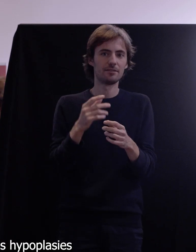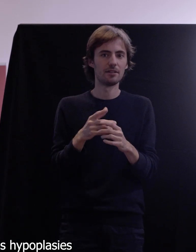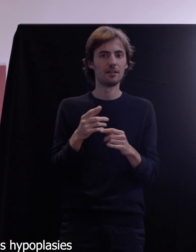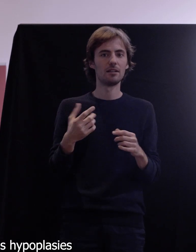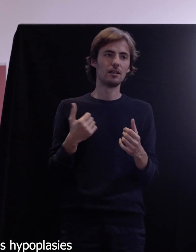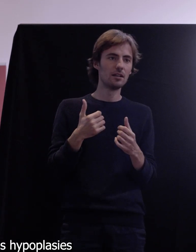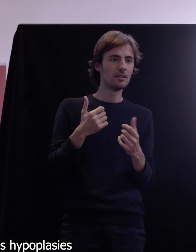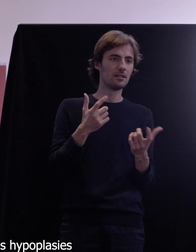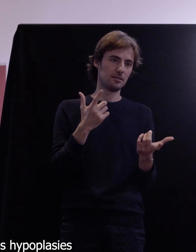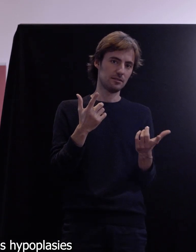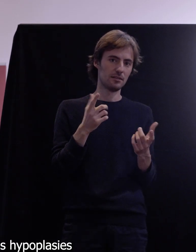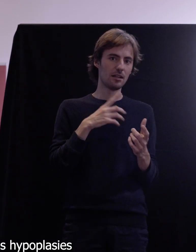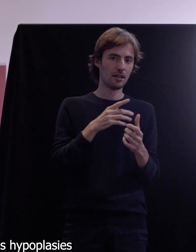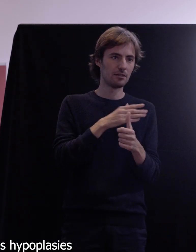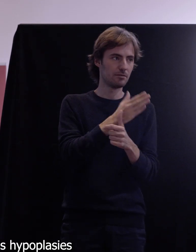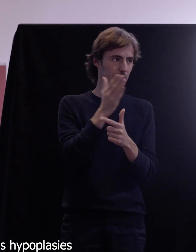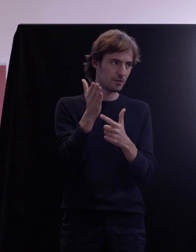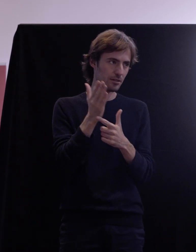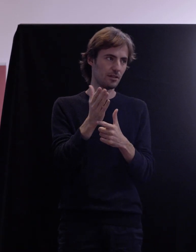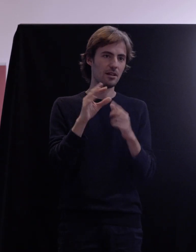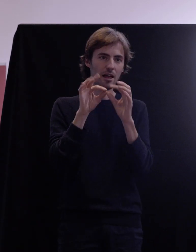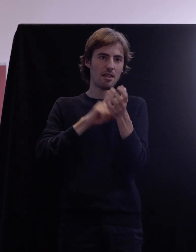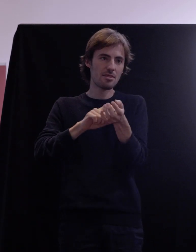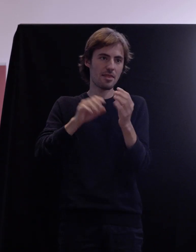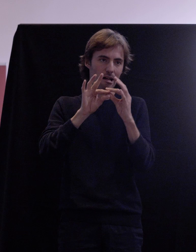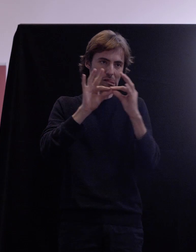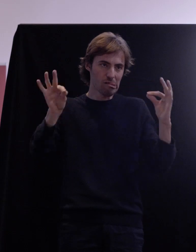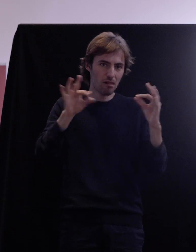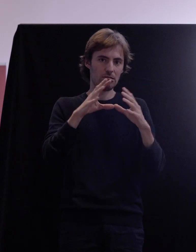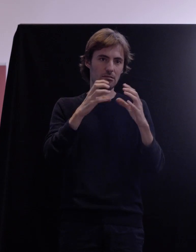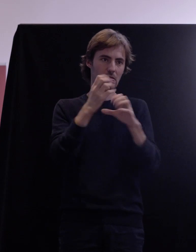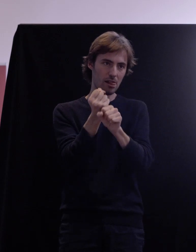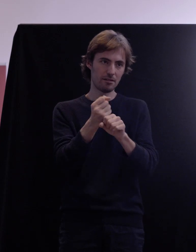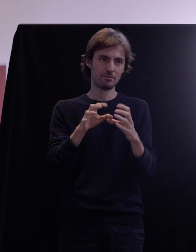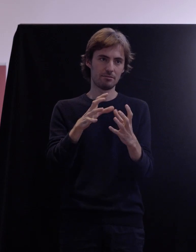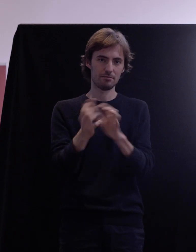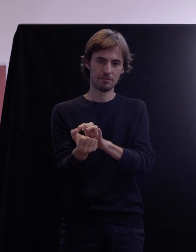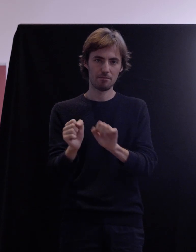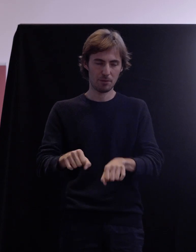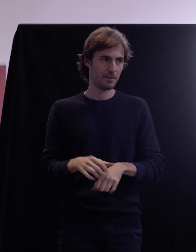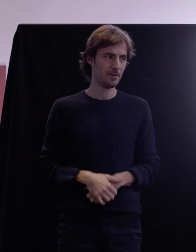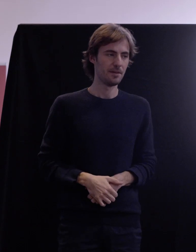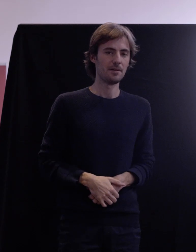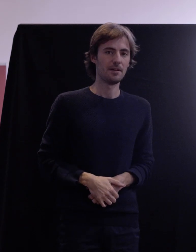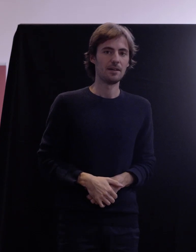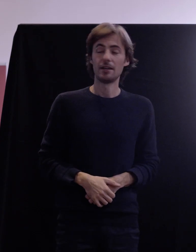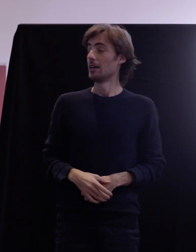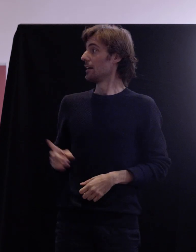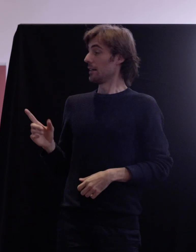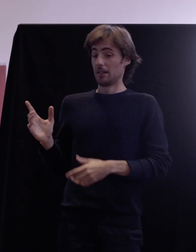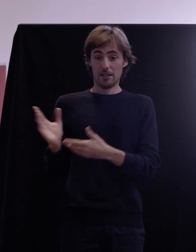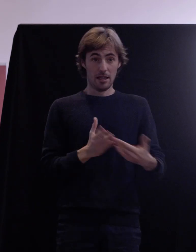des hypoplasies ou des agénésies du nerf. Et donc, en fait, dans le syndrome Charge, on peut